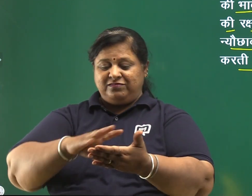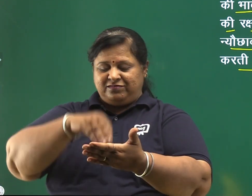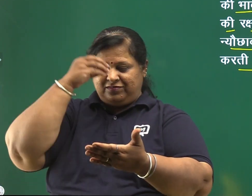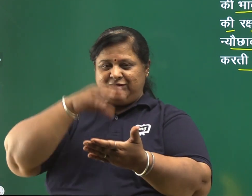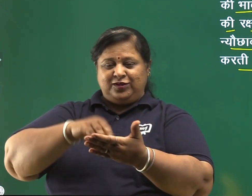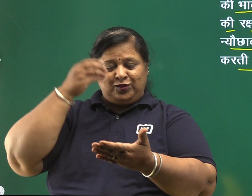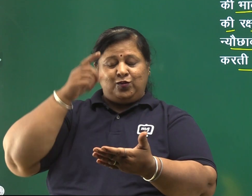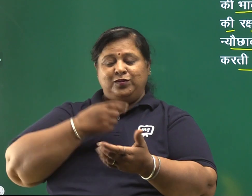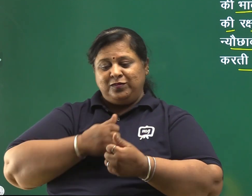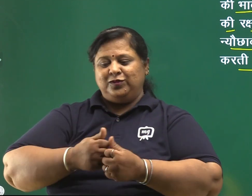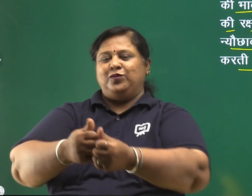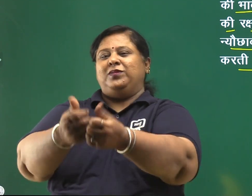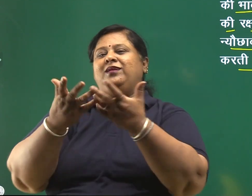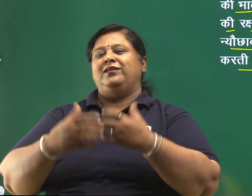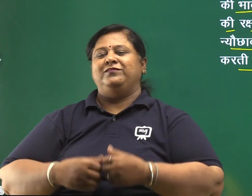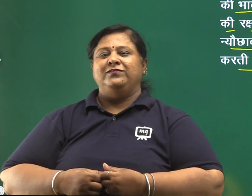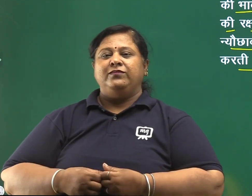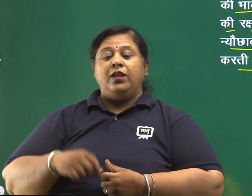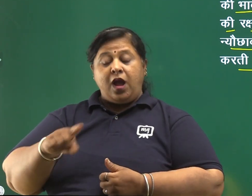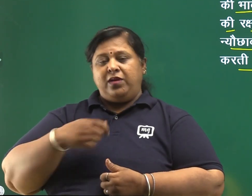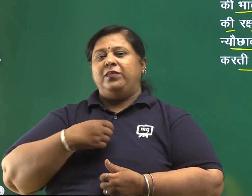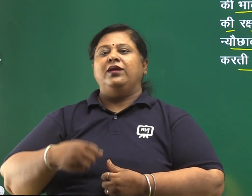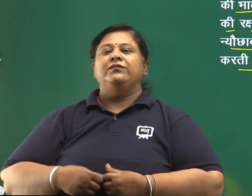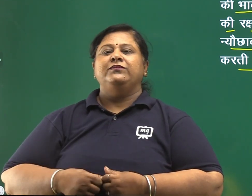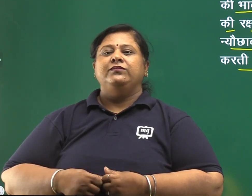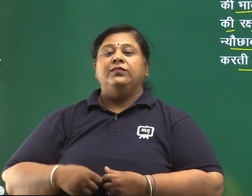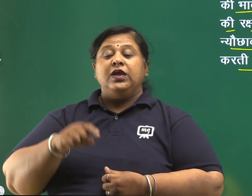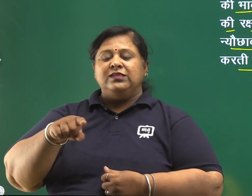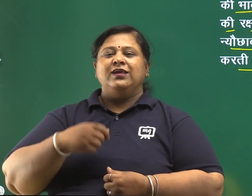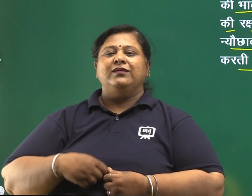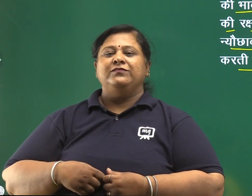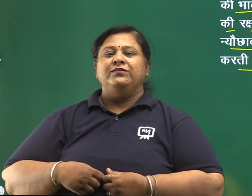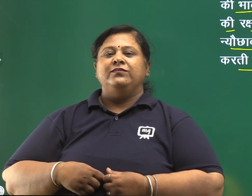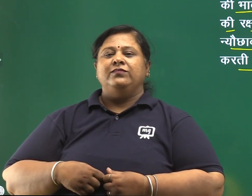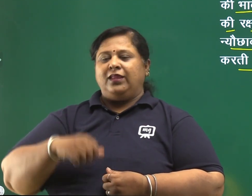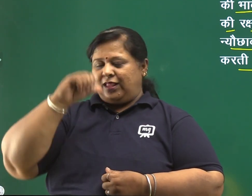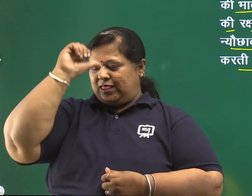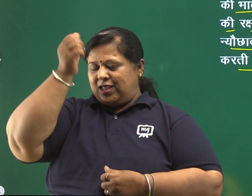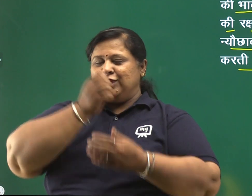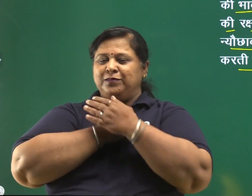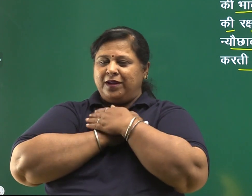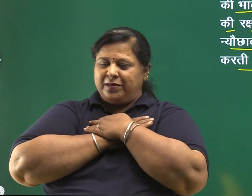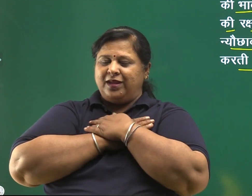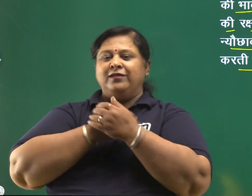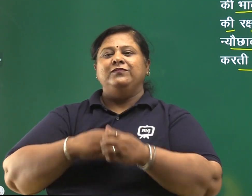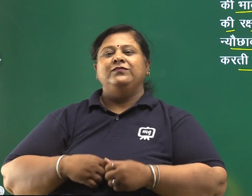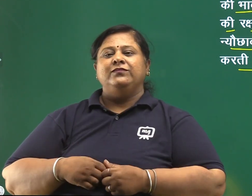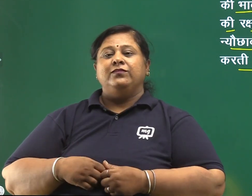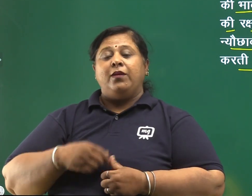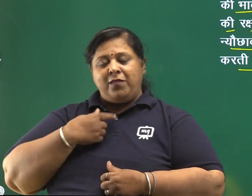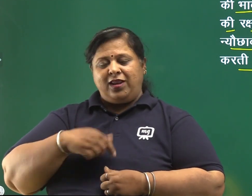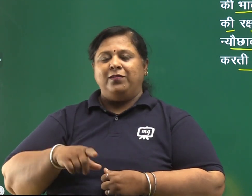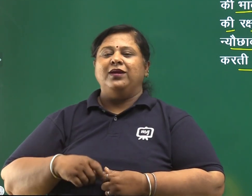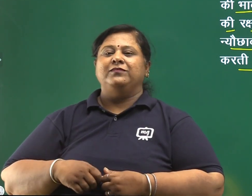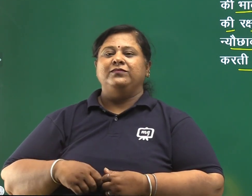स्रोत बन गई। हमें भी इनसे देश प्रेम के बारे